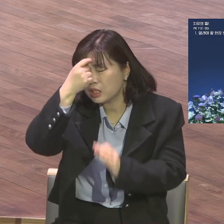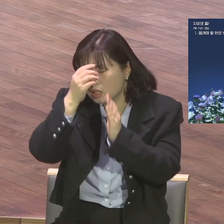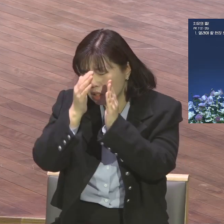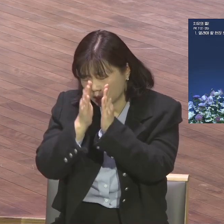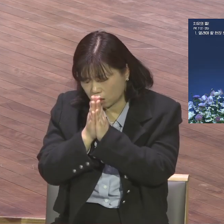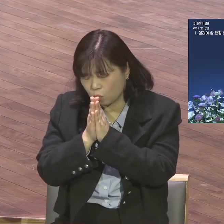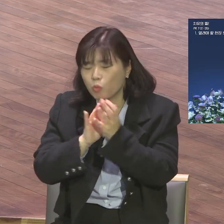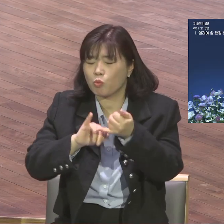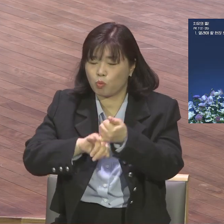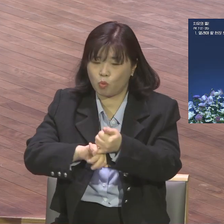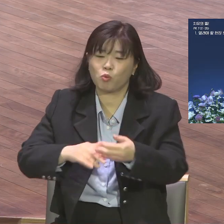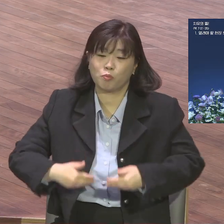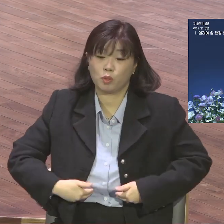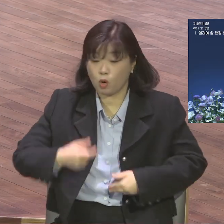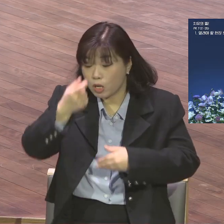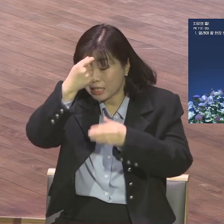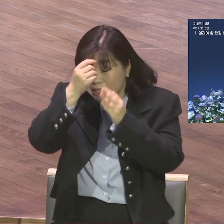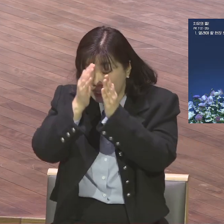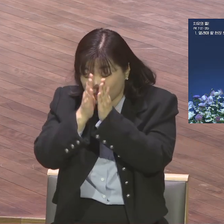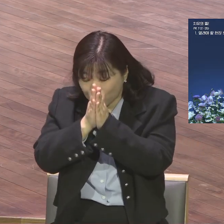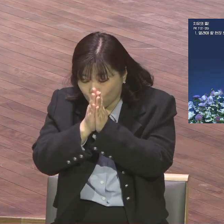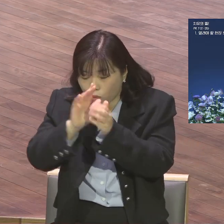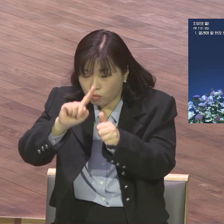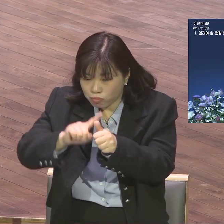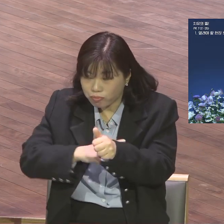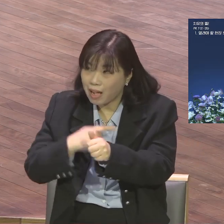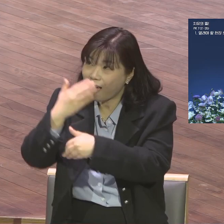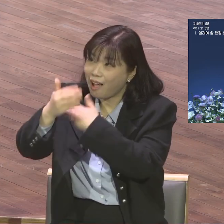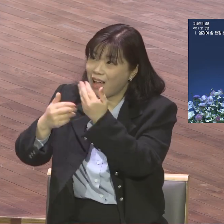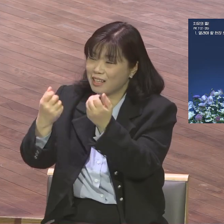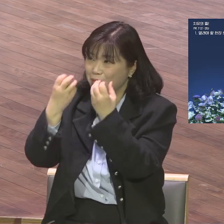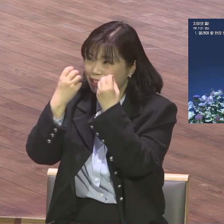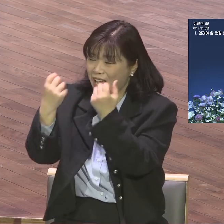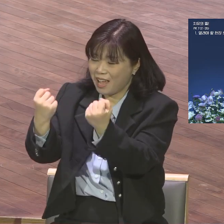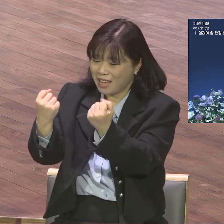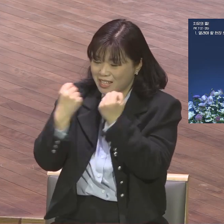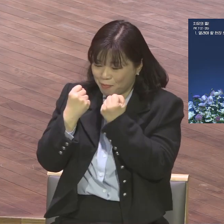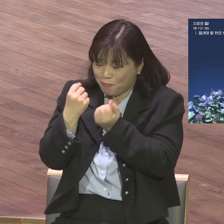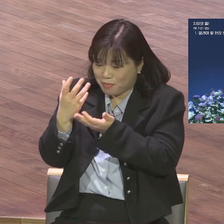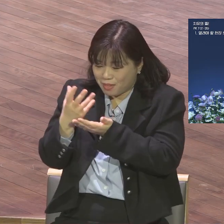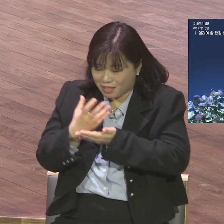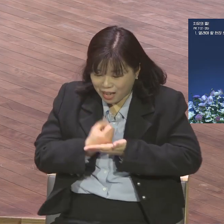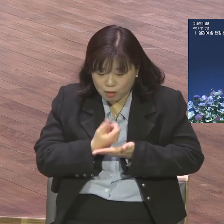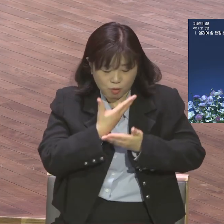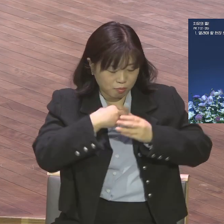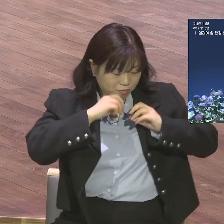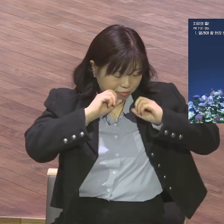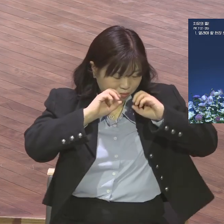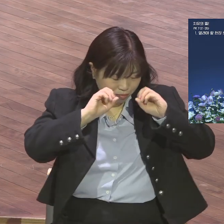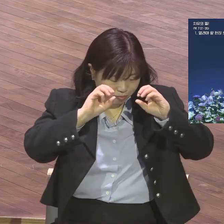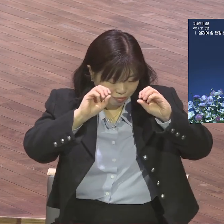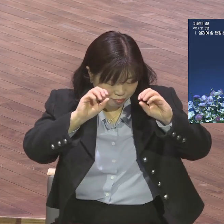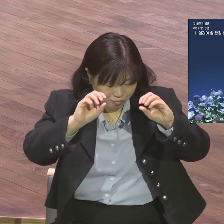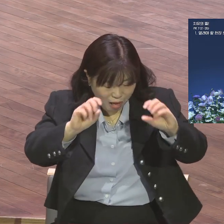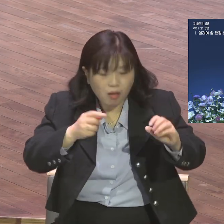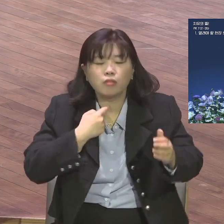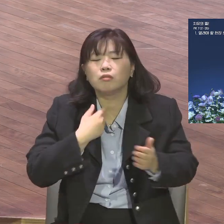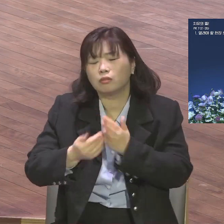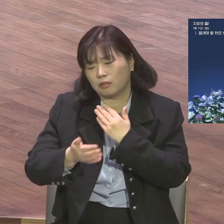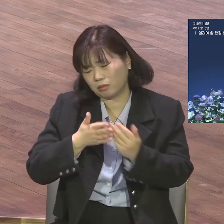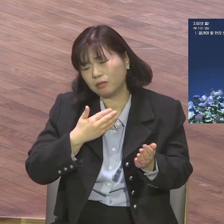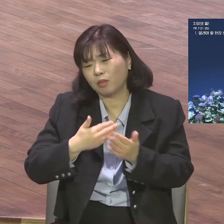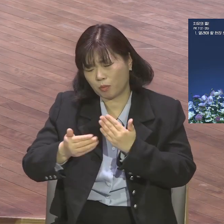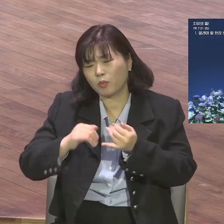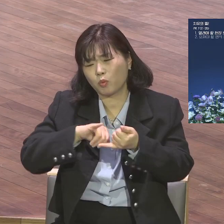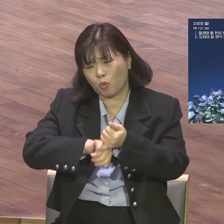성령의 불같은 바람같은 역사를 체험하는 기도의 장막터를 열비시기를 주님으로 축복합니다. 두